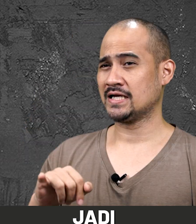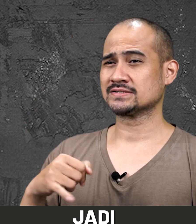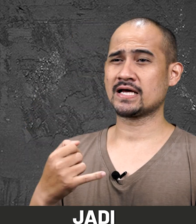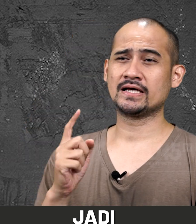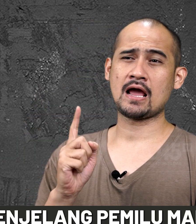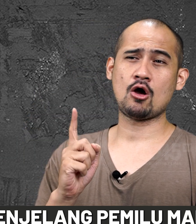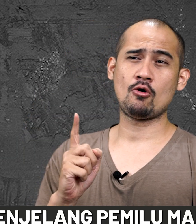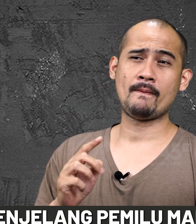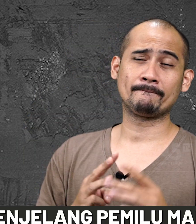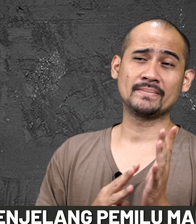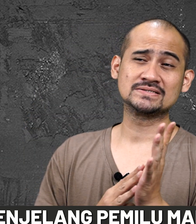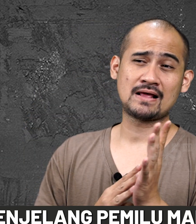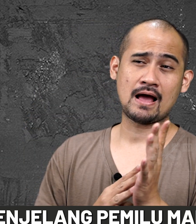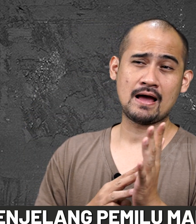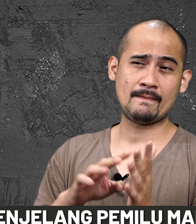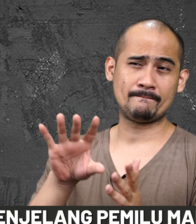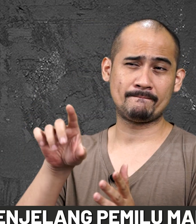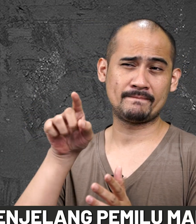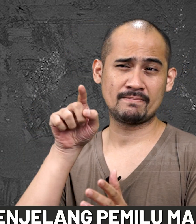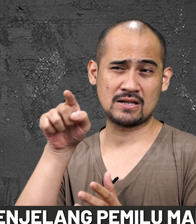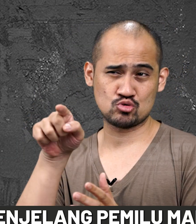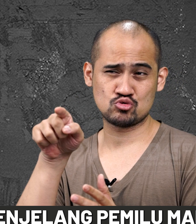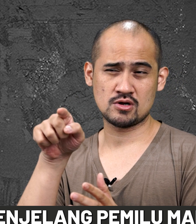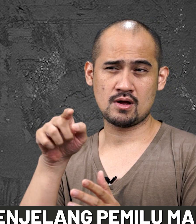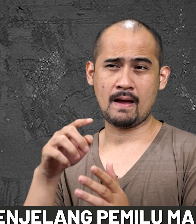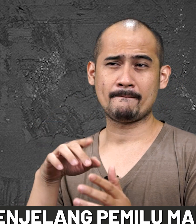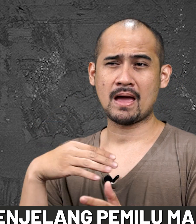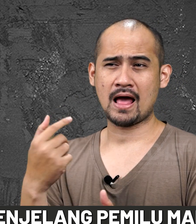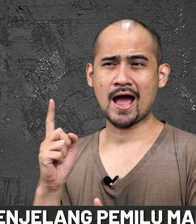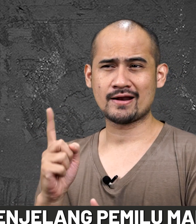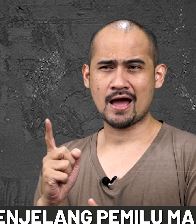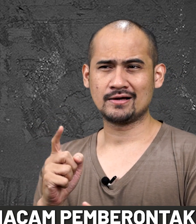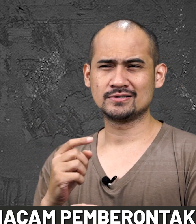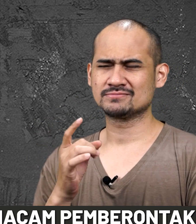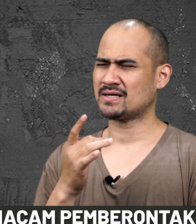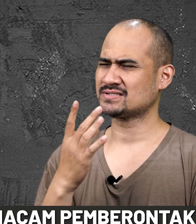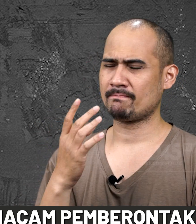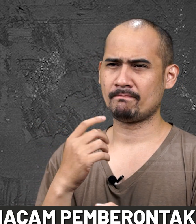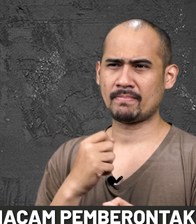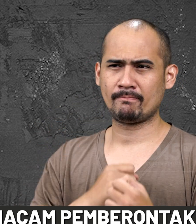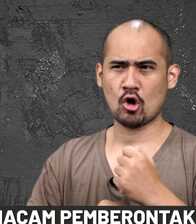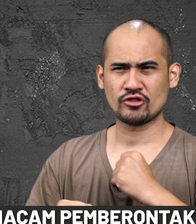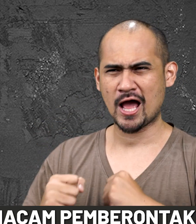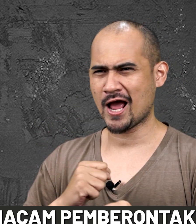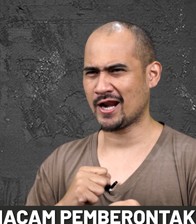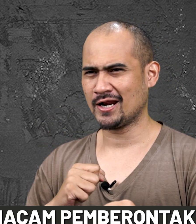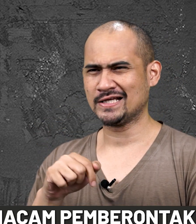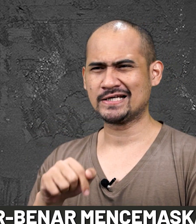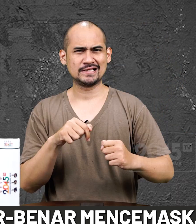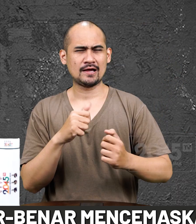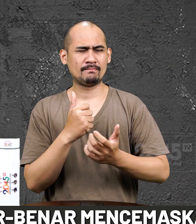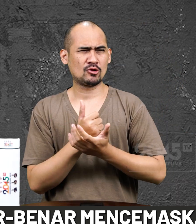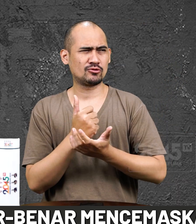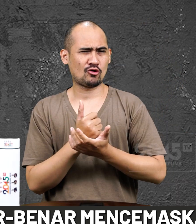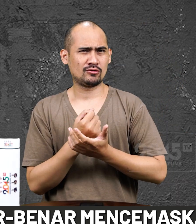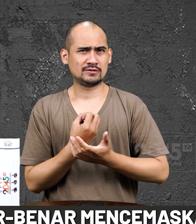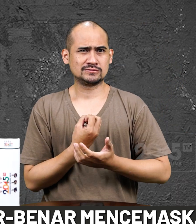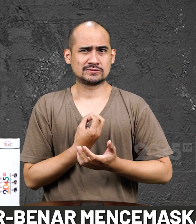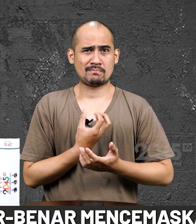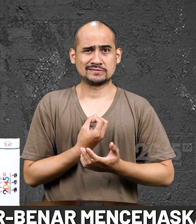Jadi, kalau menjelang pemilu malah ada semacam pemberontakan, ini benar-benar mencemaskan buat para kader Partai Golkar